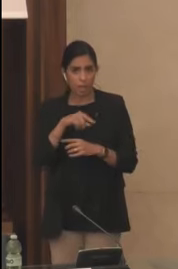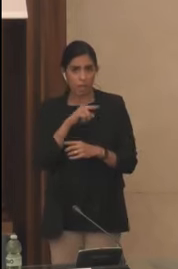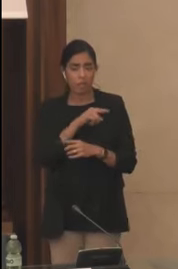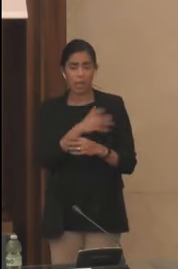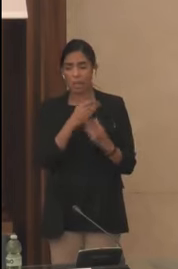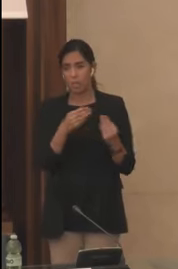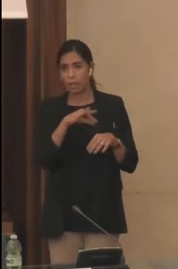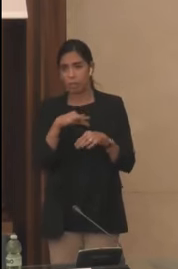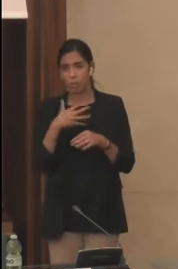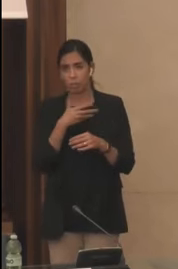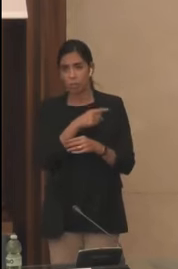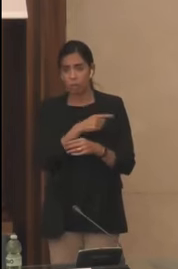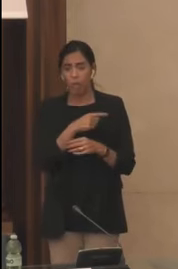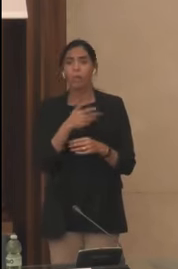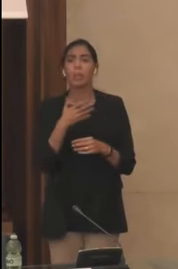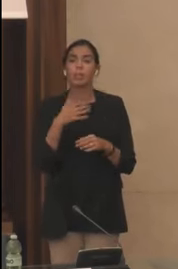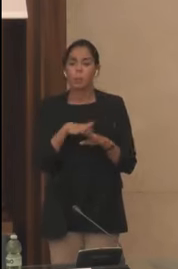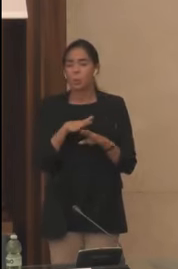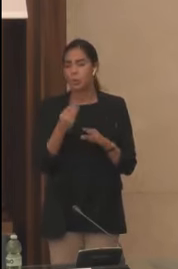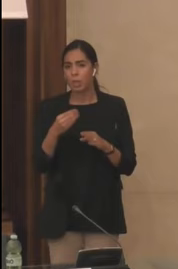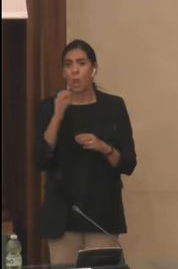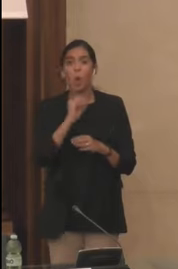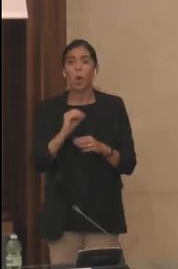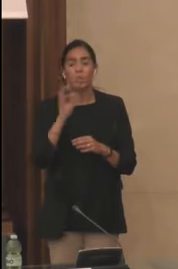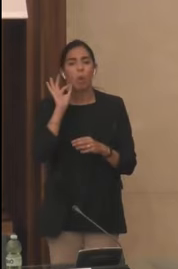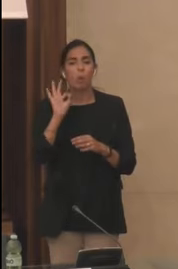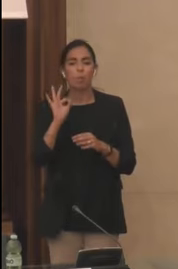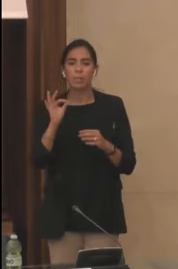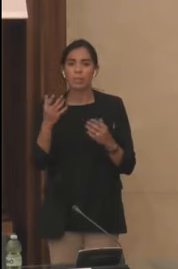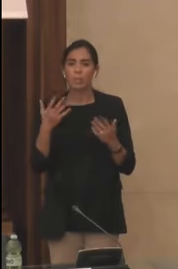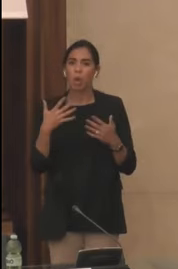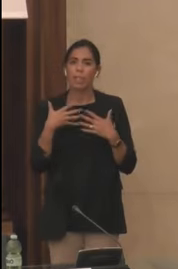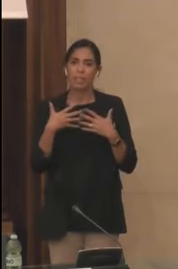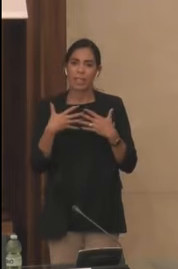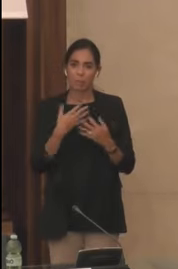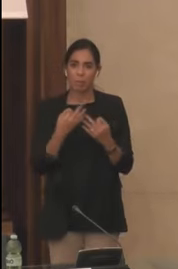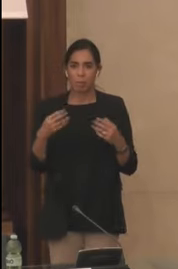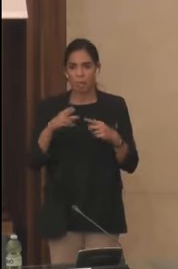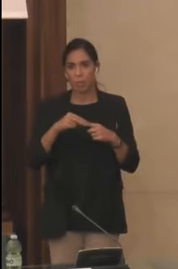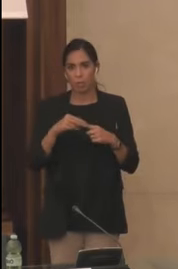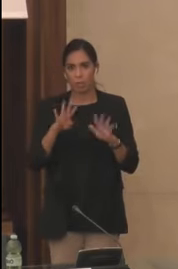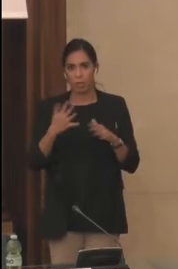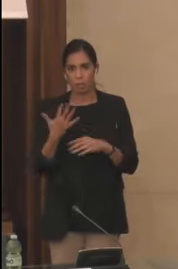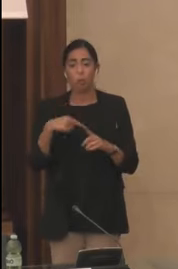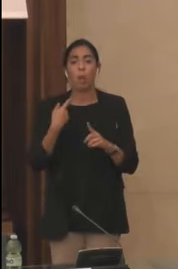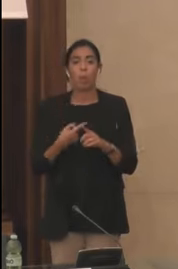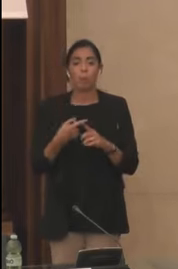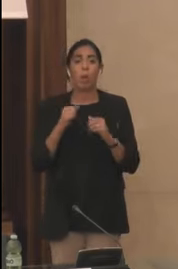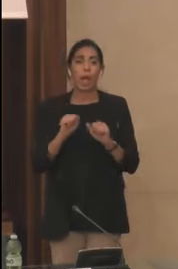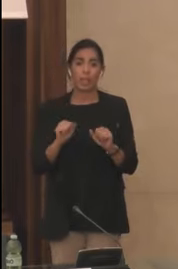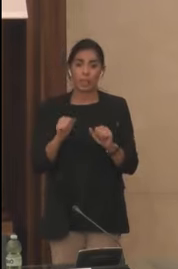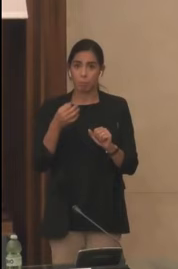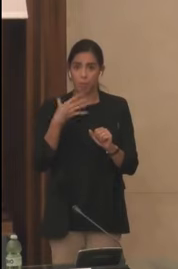95, antibióticos, que van a haber 3 protocolos. Le adelanto, uno es ceftriaxona 2 gramos día. Hacíamos en forma empírica porque